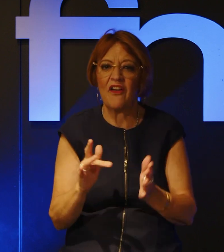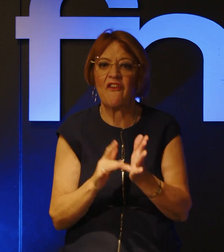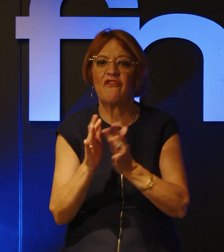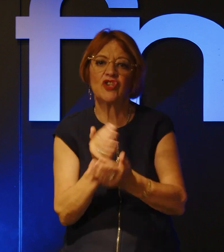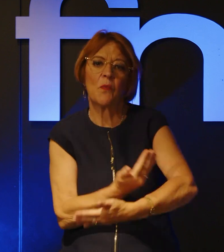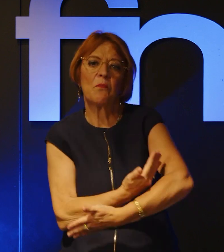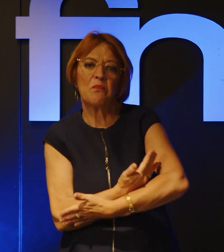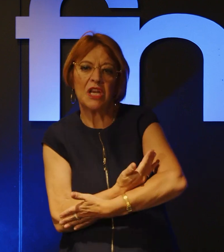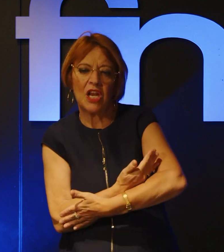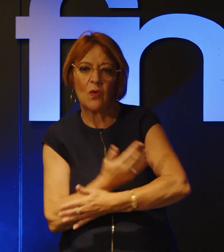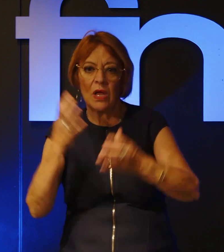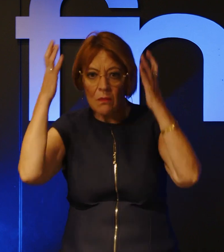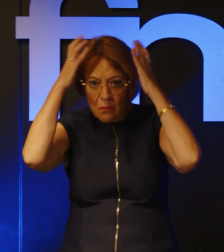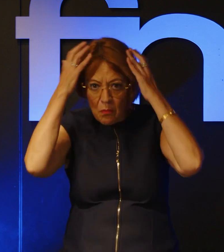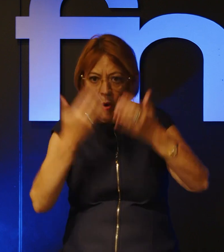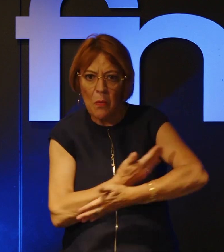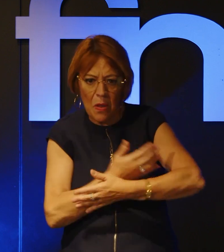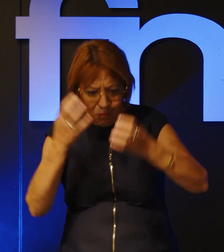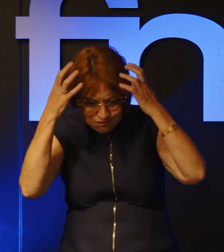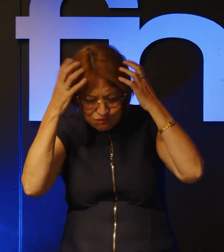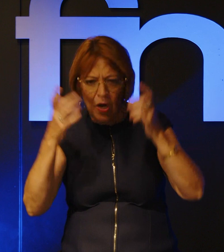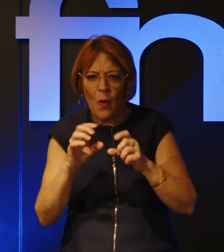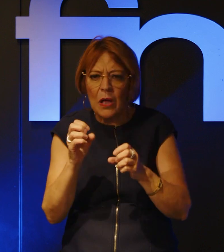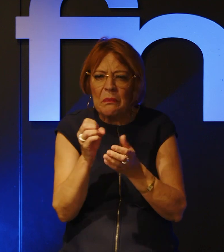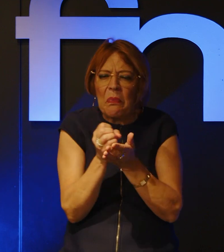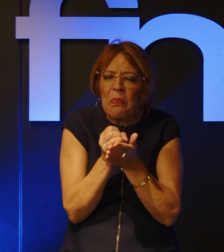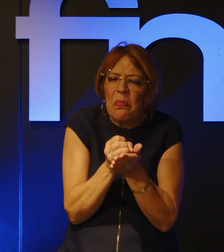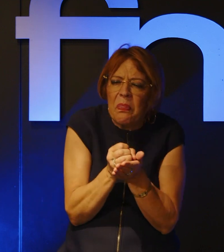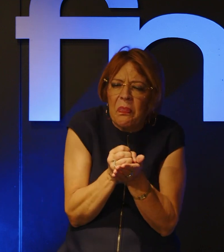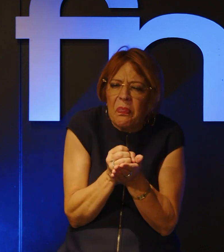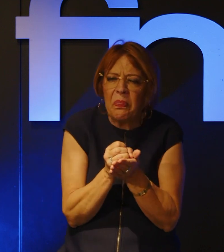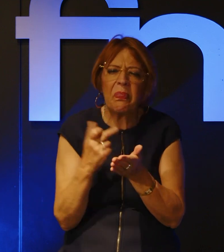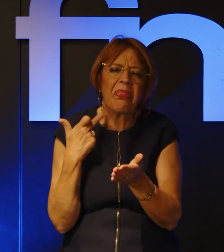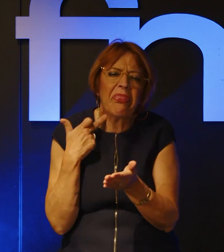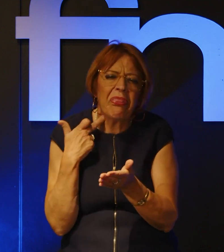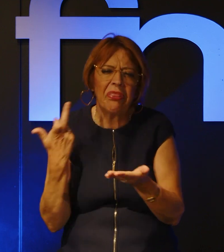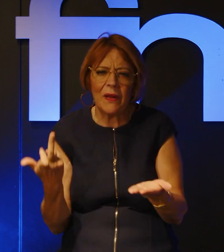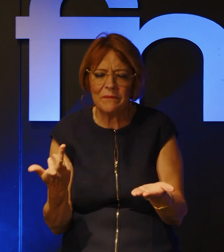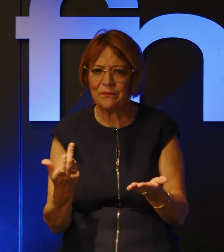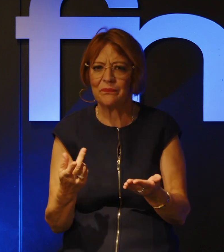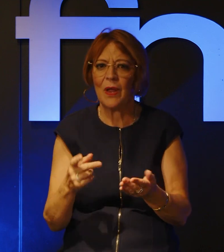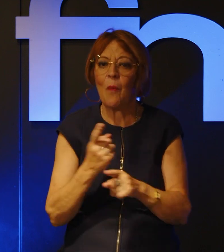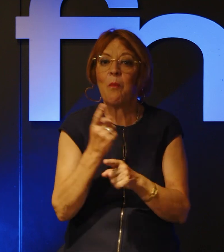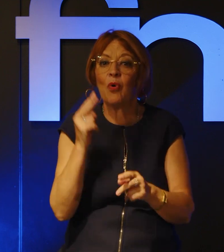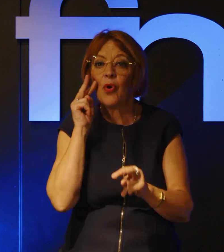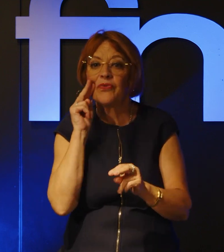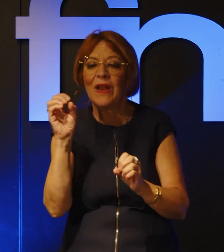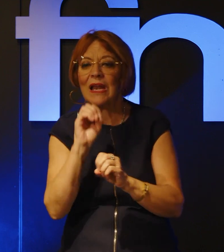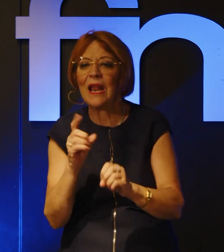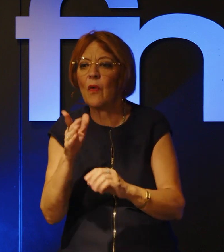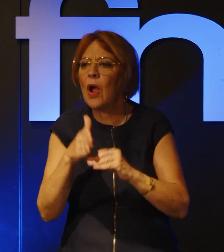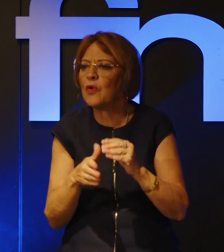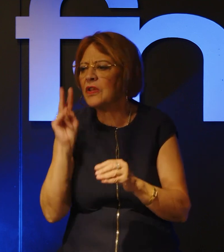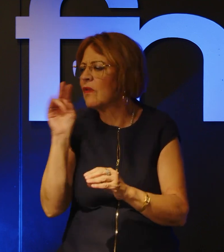menino que o tamanho da cabeça do menino é absolutamente irrealista é um Berlindo é uma coisa pequenina E isto é porquê é de não se observar o que está